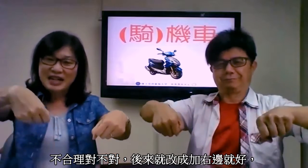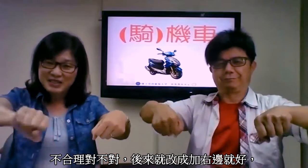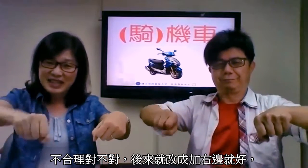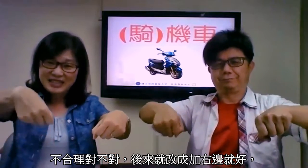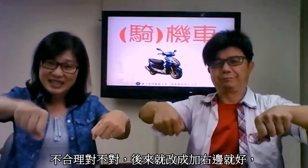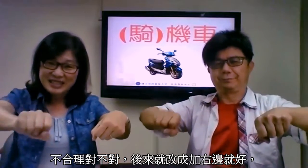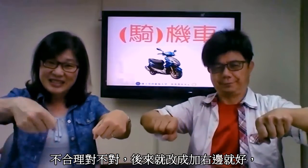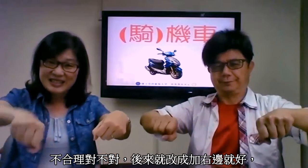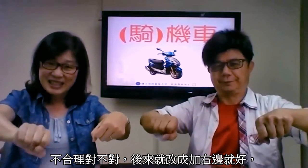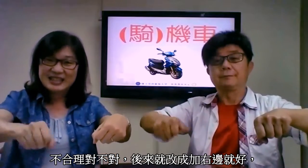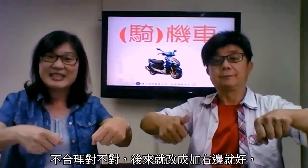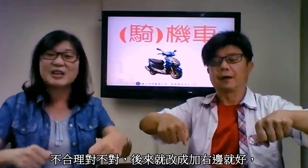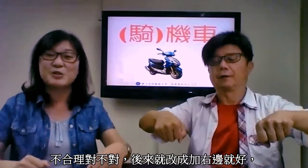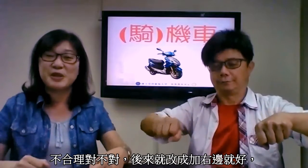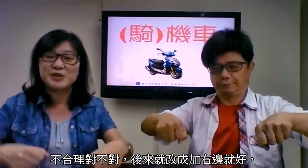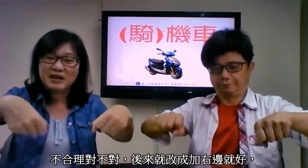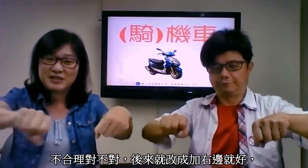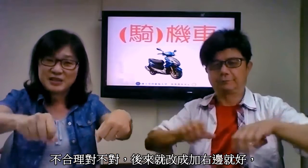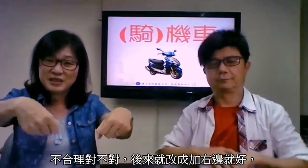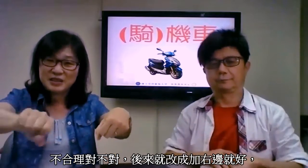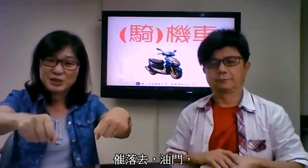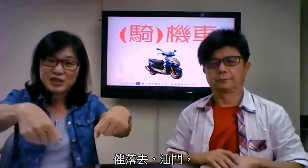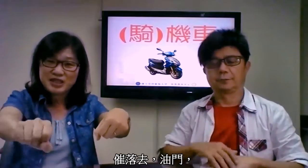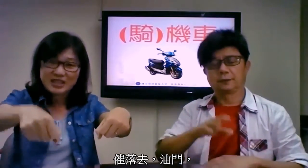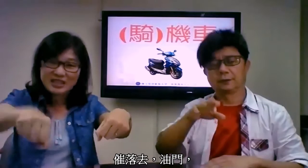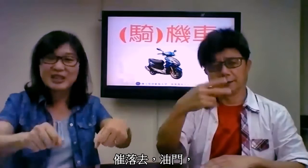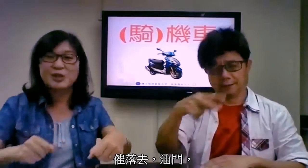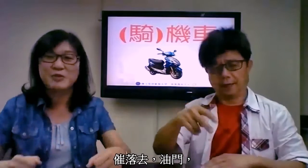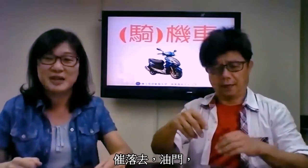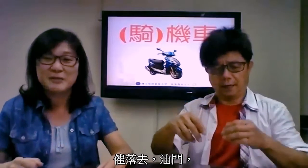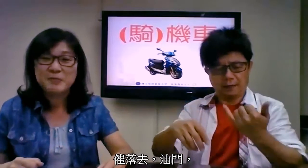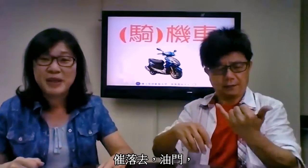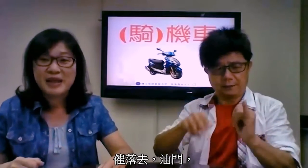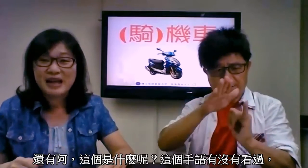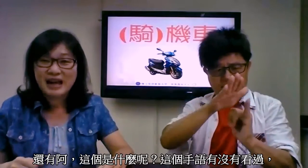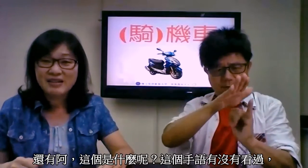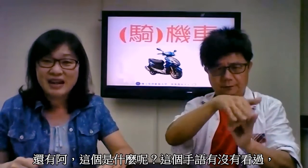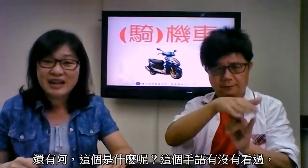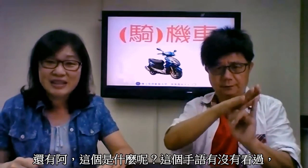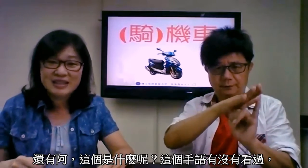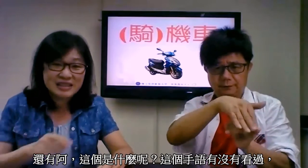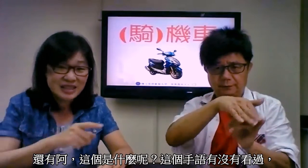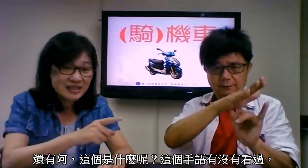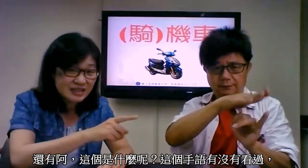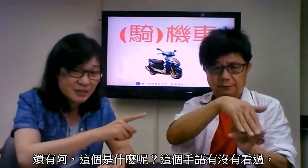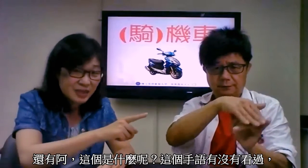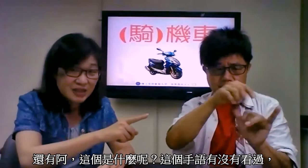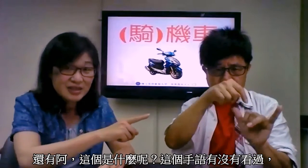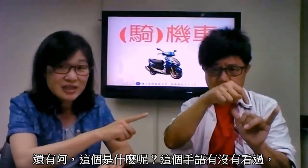来就改成，加右边就好，Cherokee 啊，油门。还有啊，这个是什么呢？这个